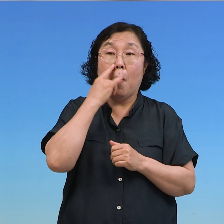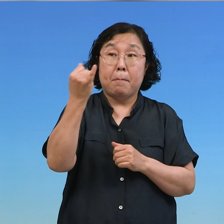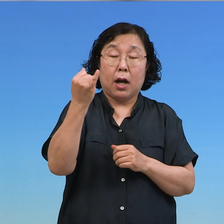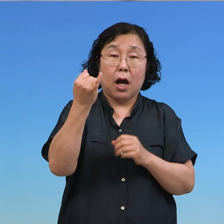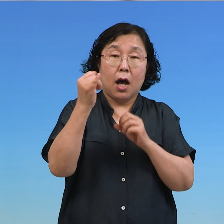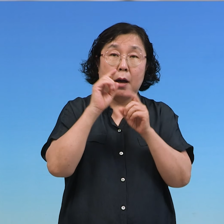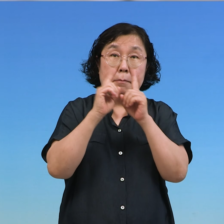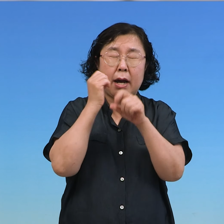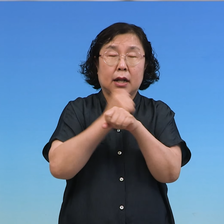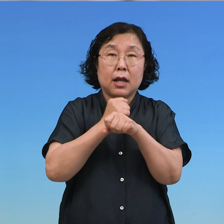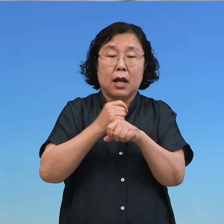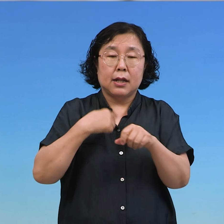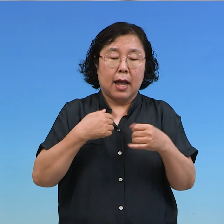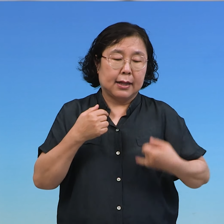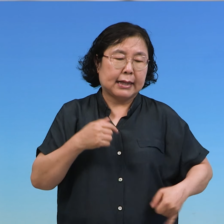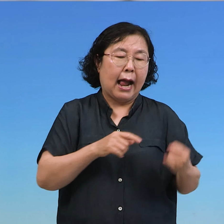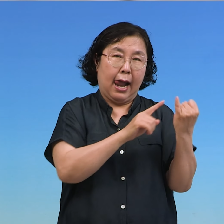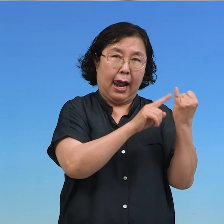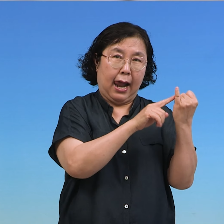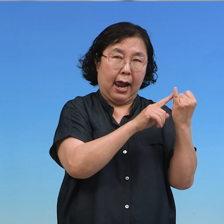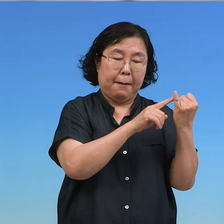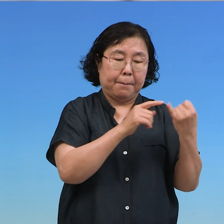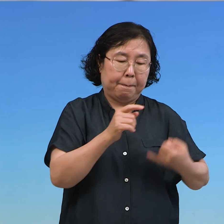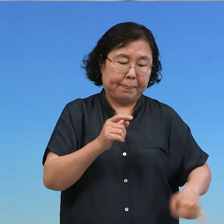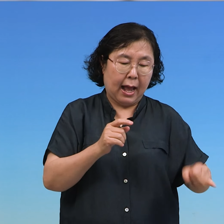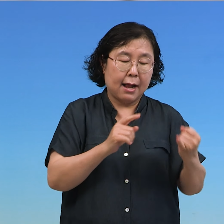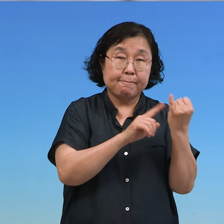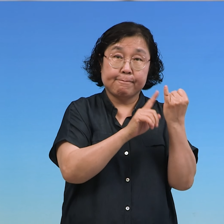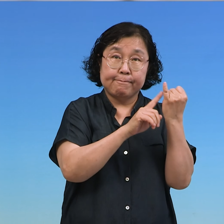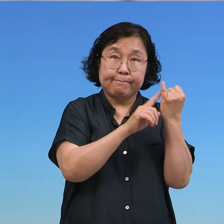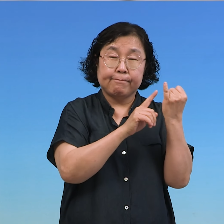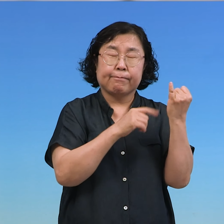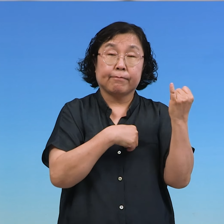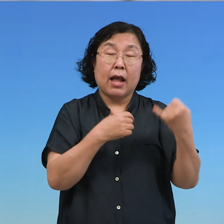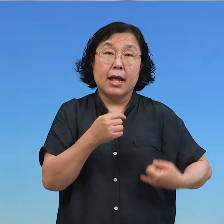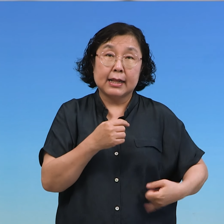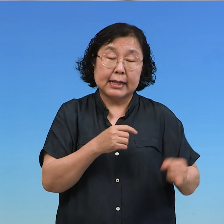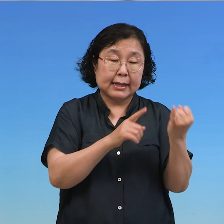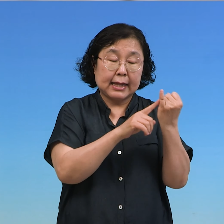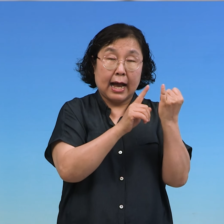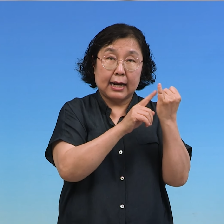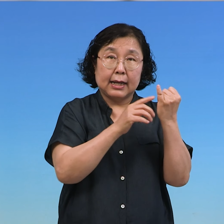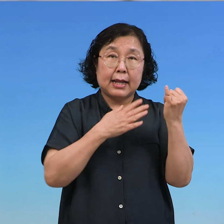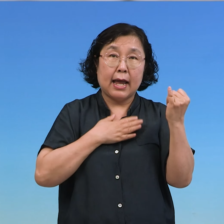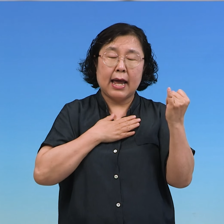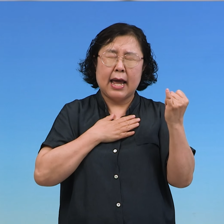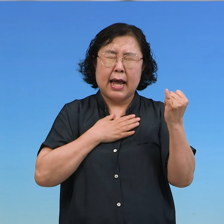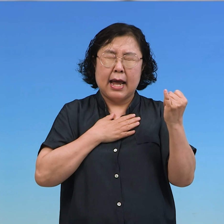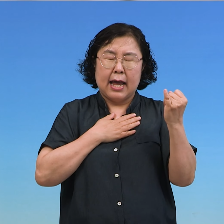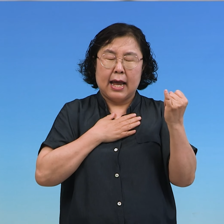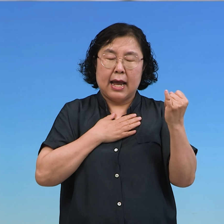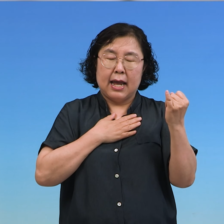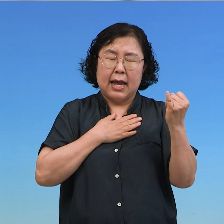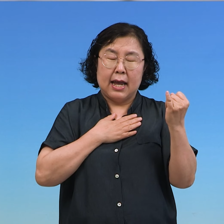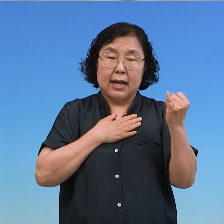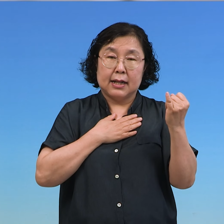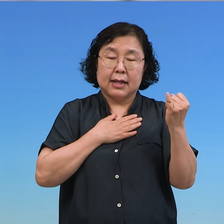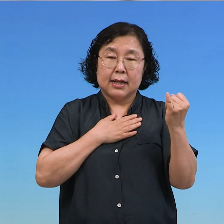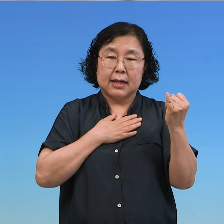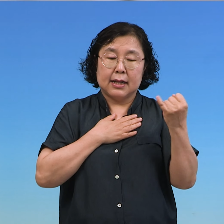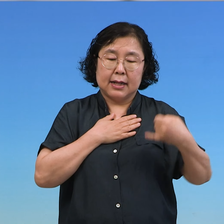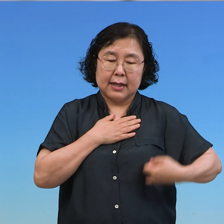어머니가 하시는 말씀이 사실은 얘가 이제 모녀가 하니까 옆에 이제 자기 딸이 있는데 사실은 얘가 내 딸이